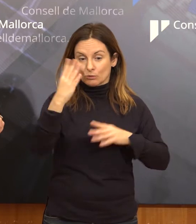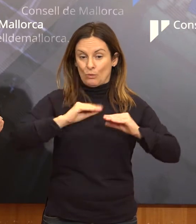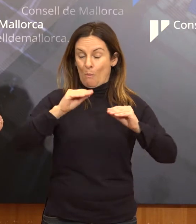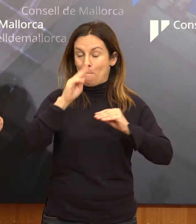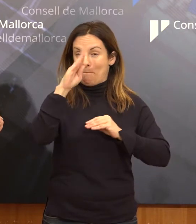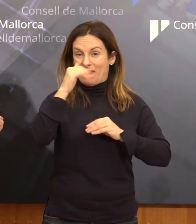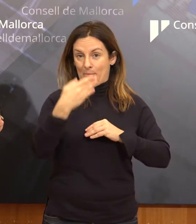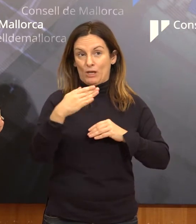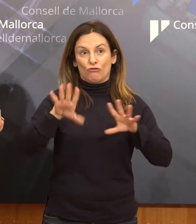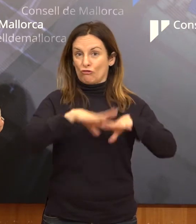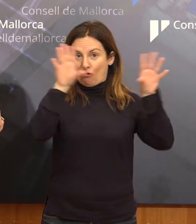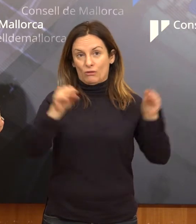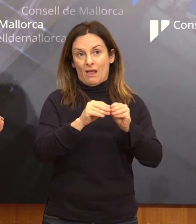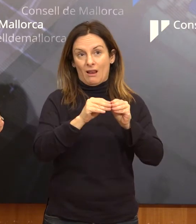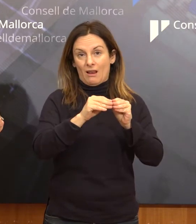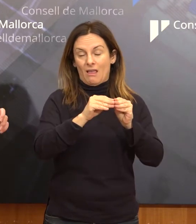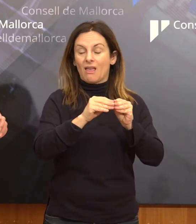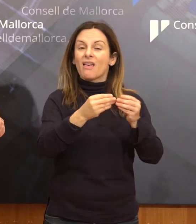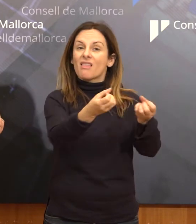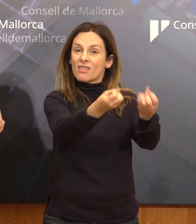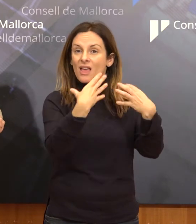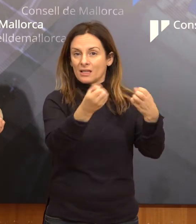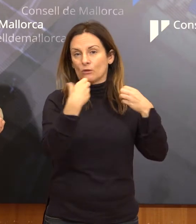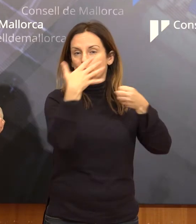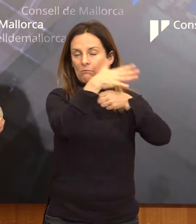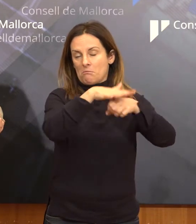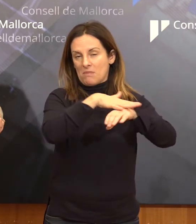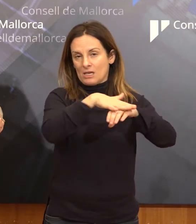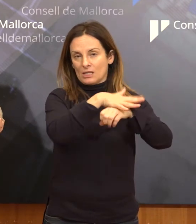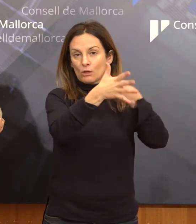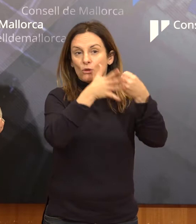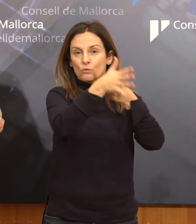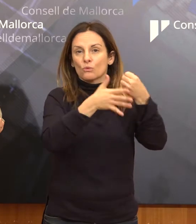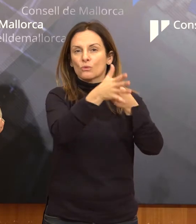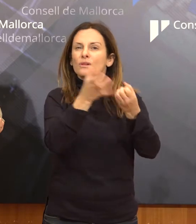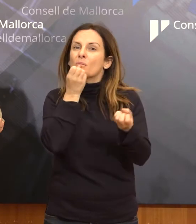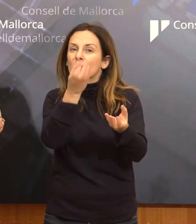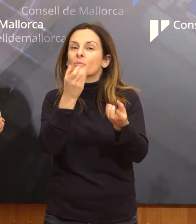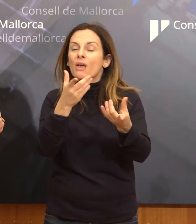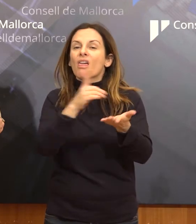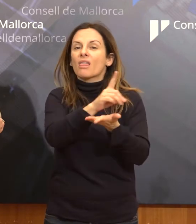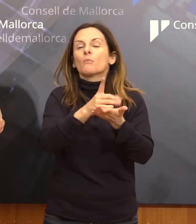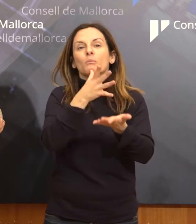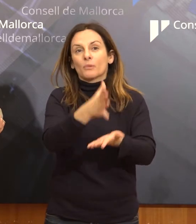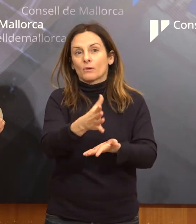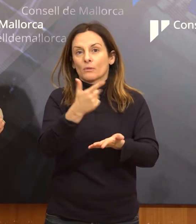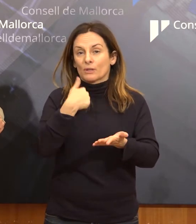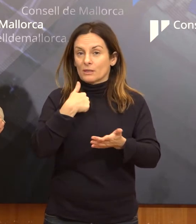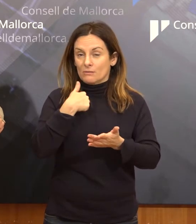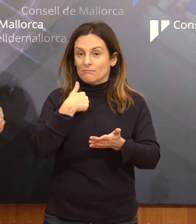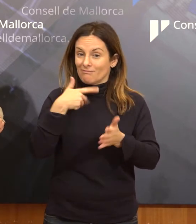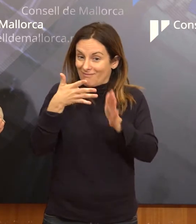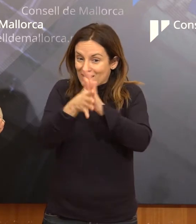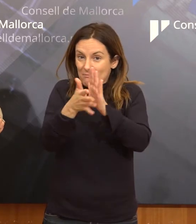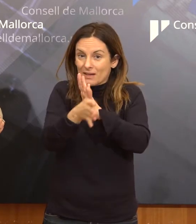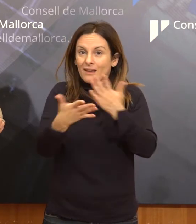industria- división porque no voy a llevar a que esta intervención inicial se ha dejado por 700 no lo